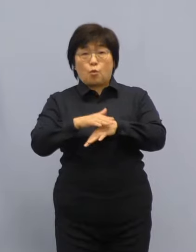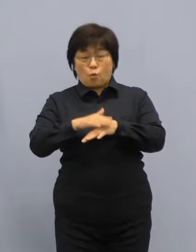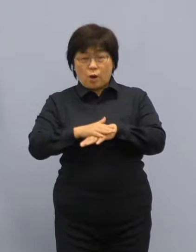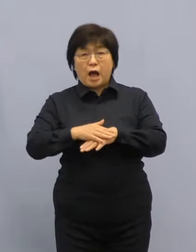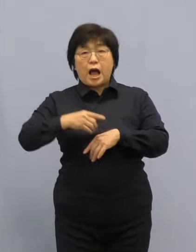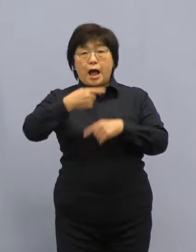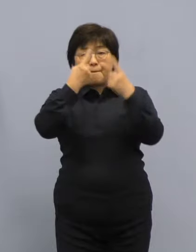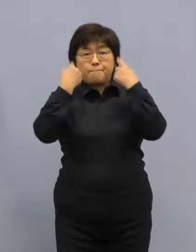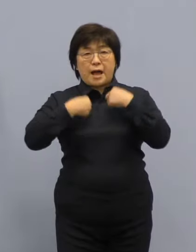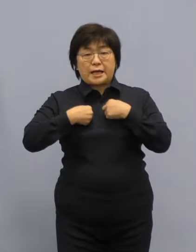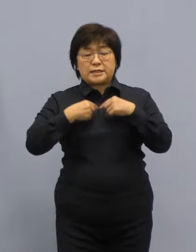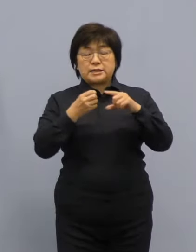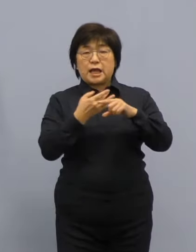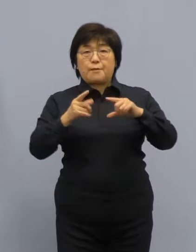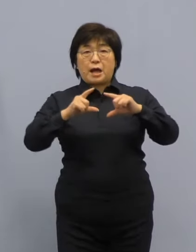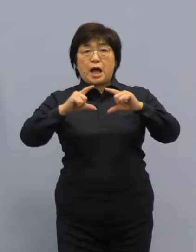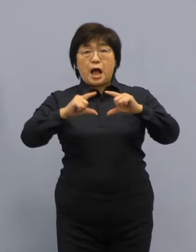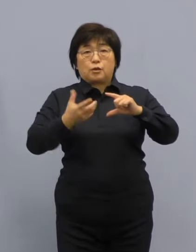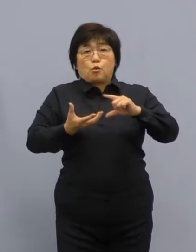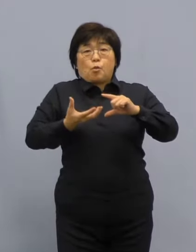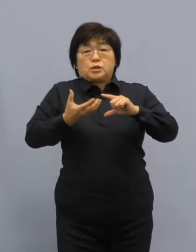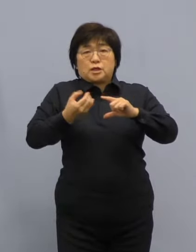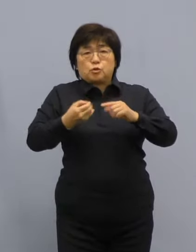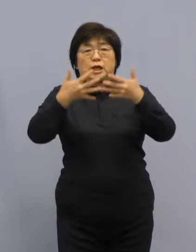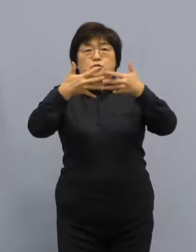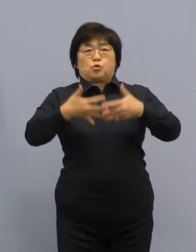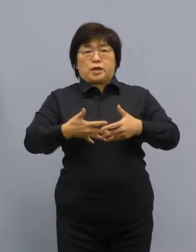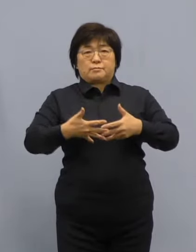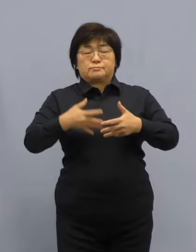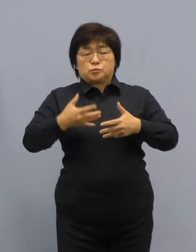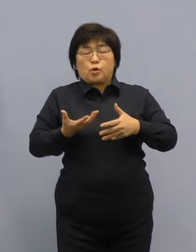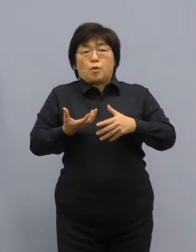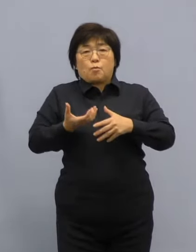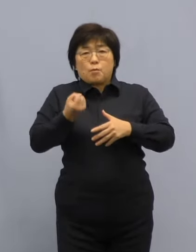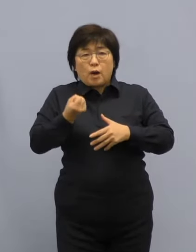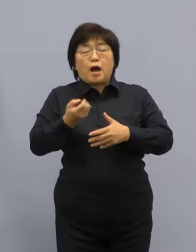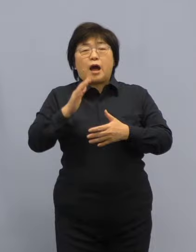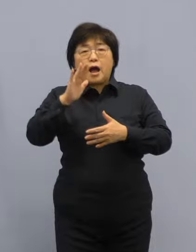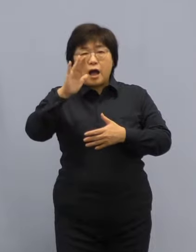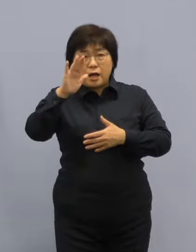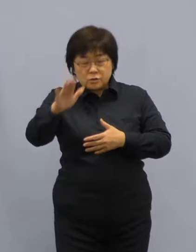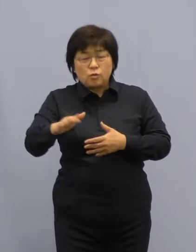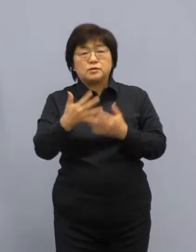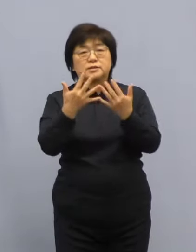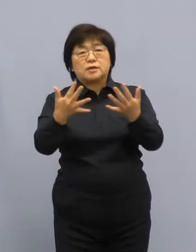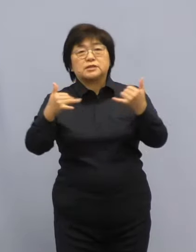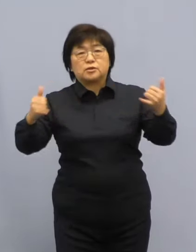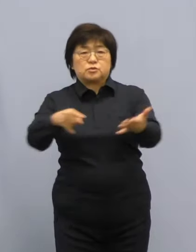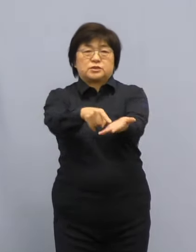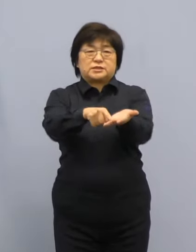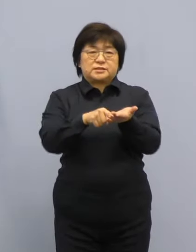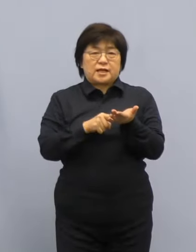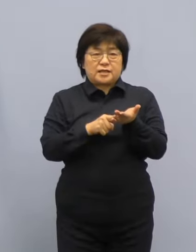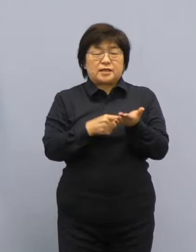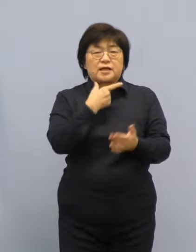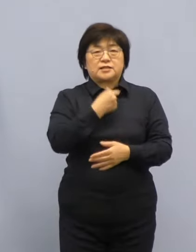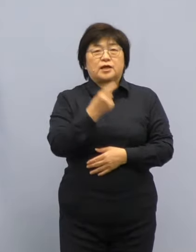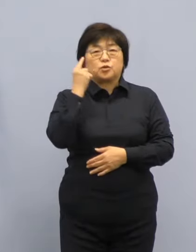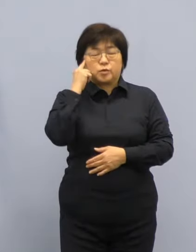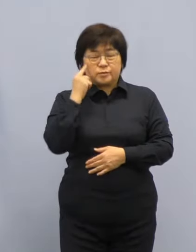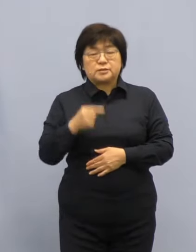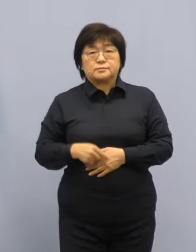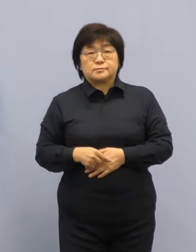っていることが必須となりますので、マイナンバーカードを取得された上でぜひ多くの皆様に申請をいただきますようにお願いをします